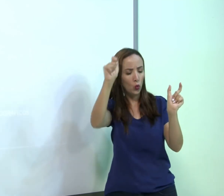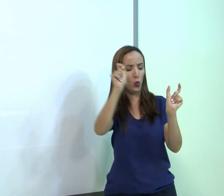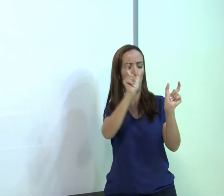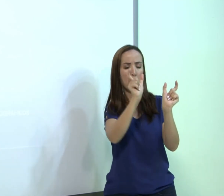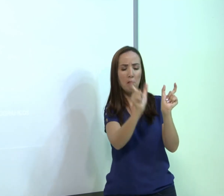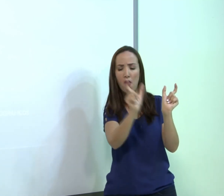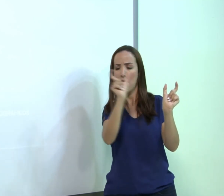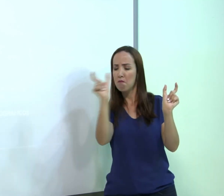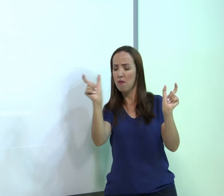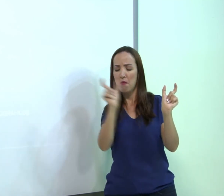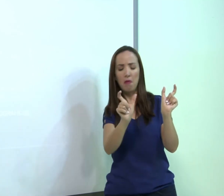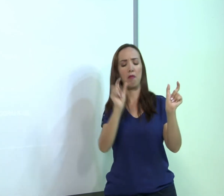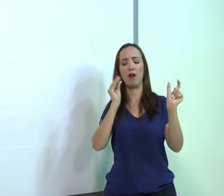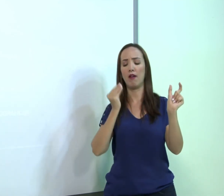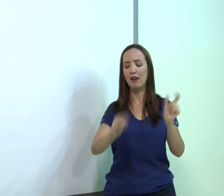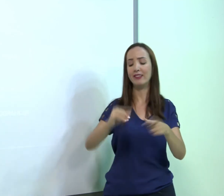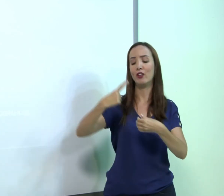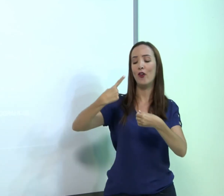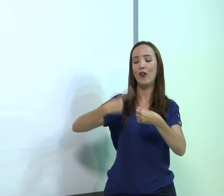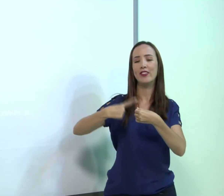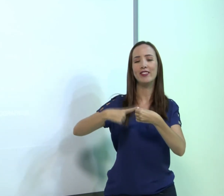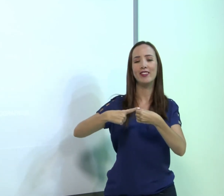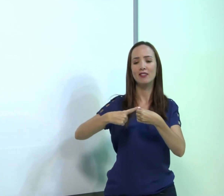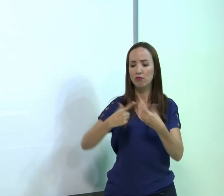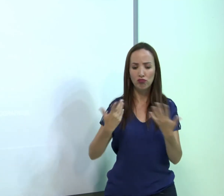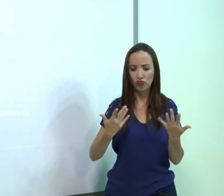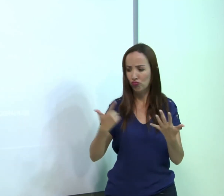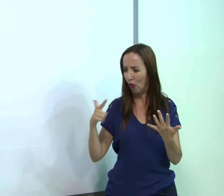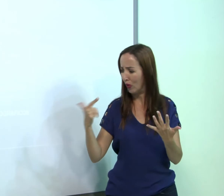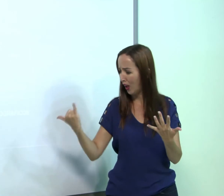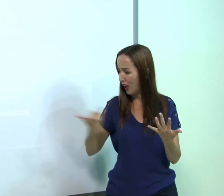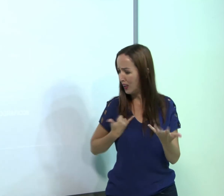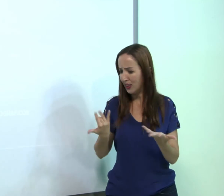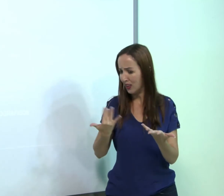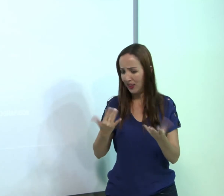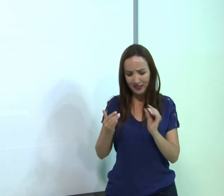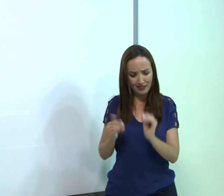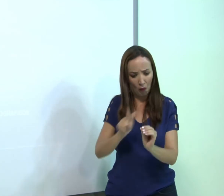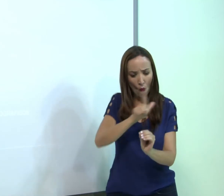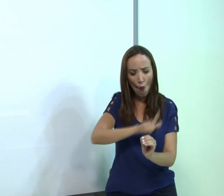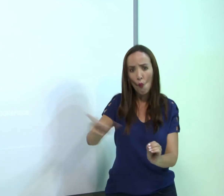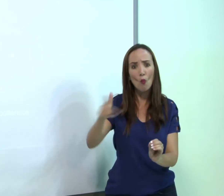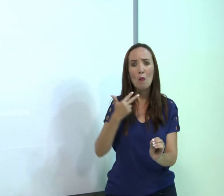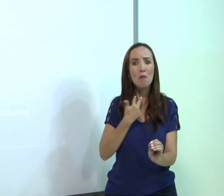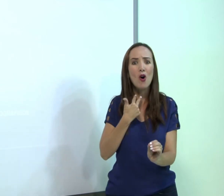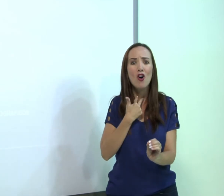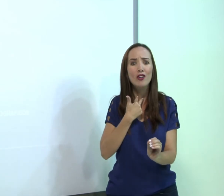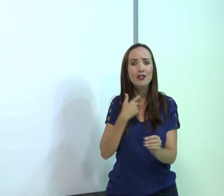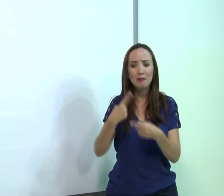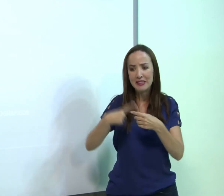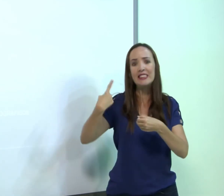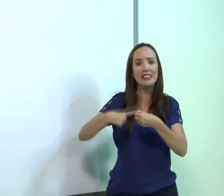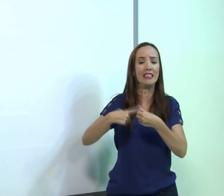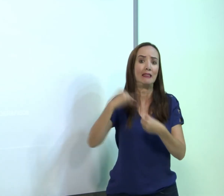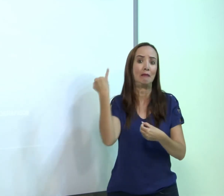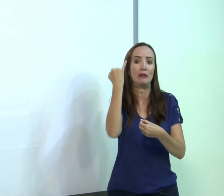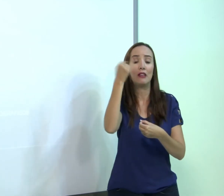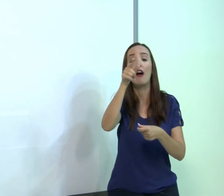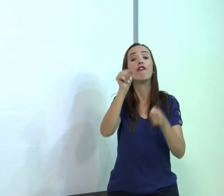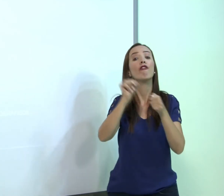Coloque-se o autor, as demais informações e como vai fazer no caso que não tem a cidade, sendo